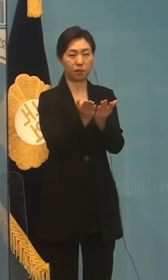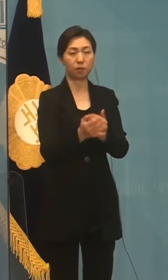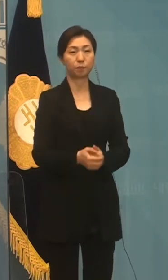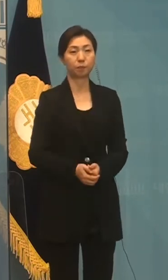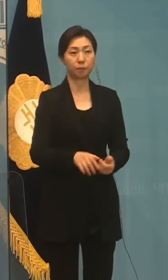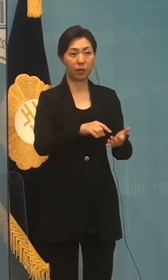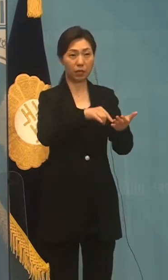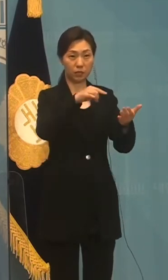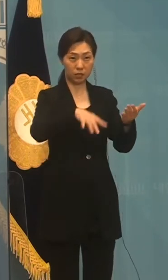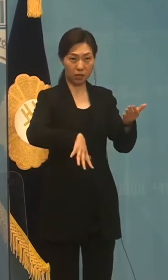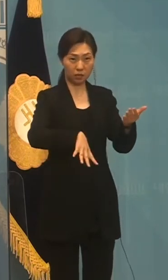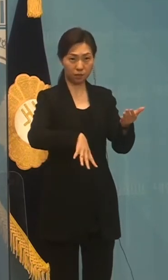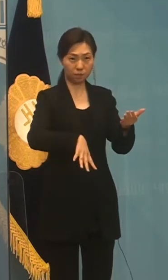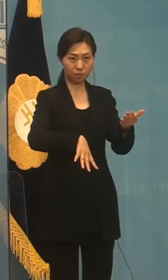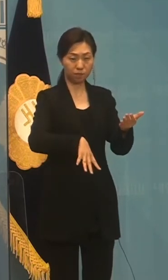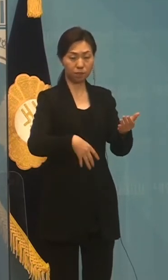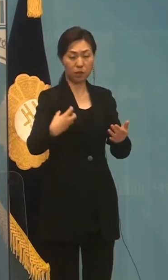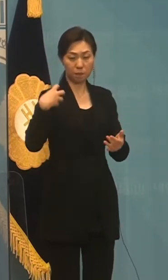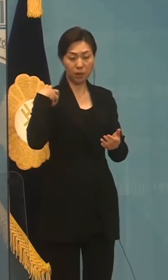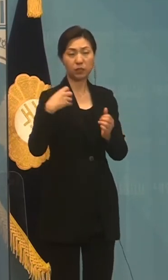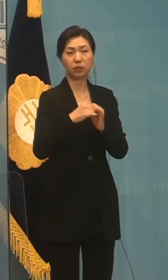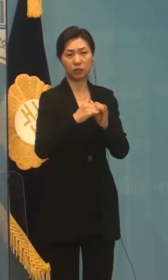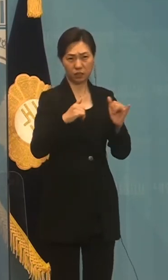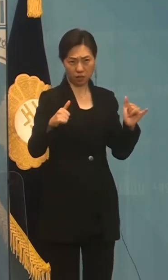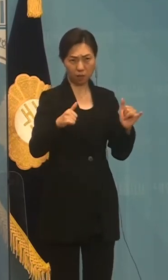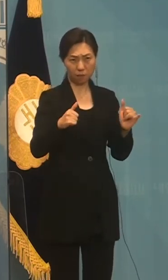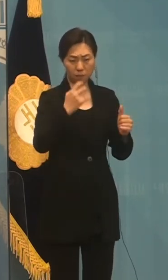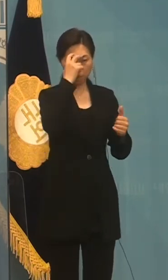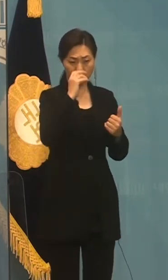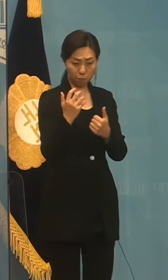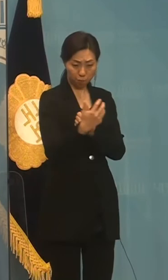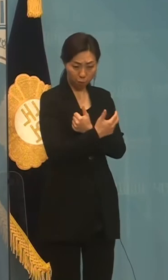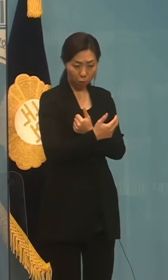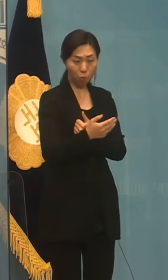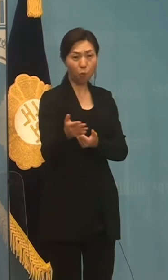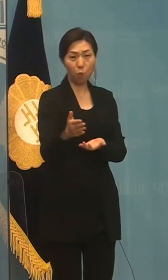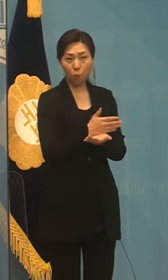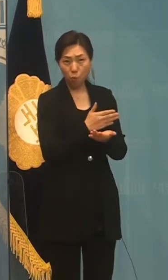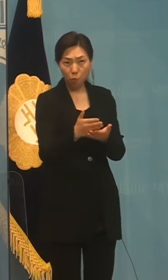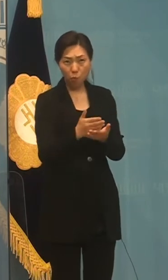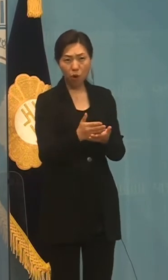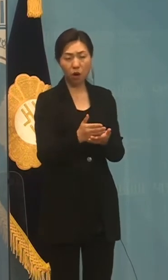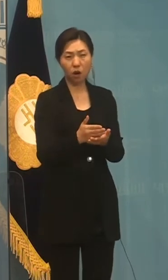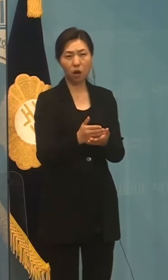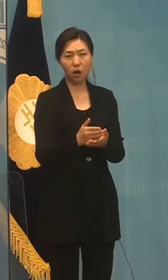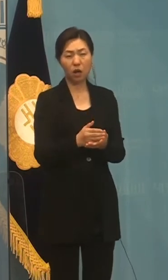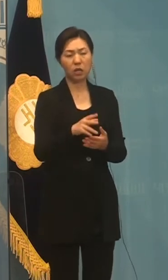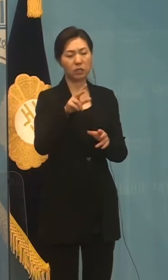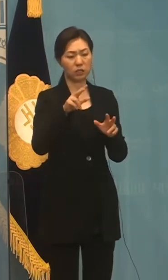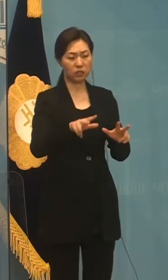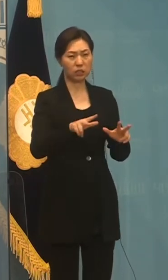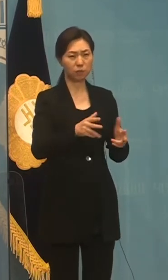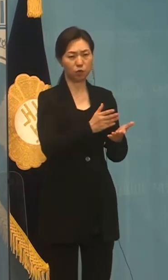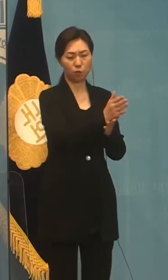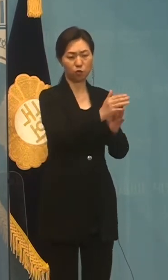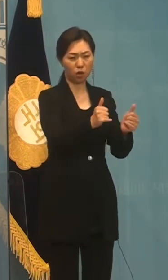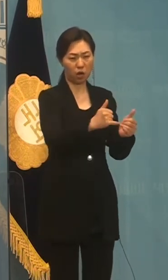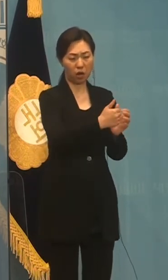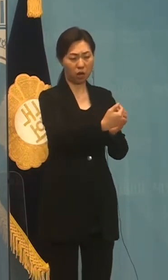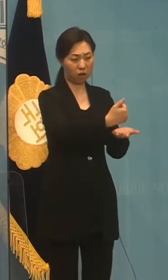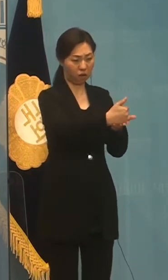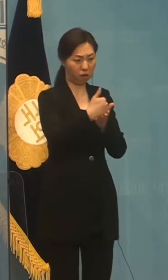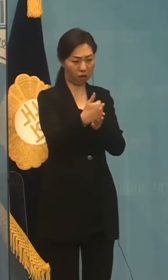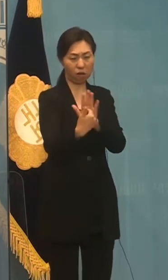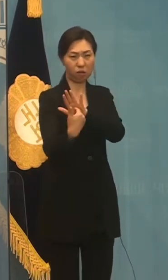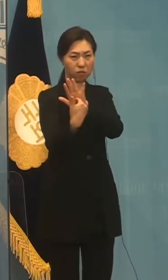납세자가 응당 누려야 할 보호장치는 마련되지도 않은 상황에서 현장의 목소리를 외면한 채